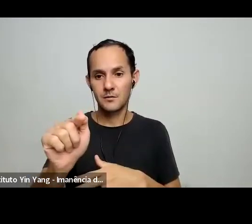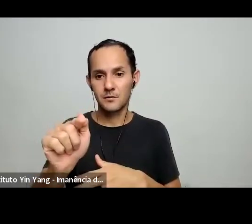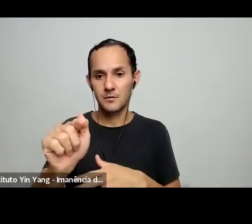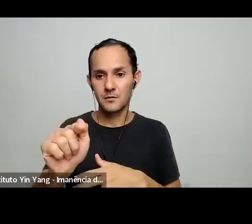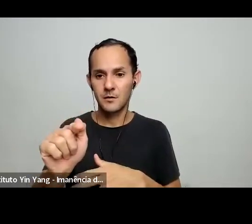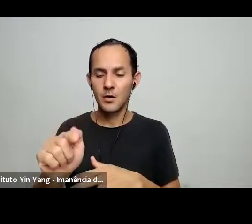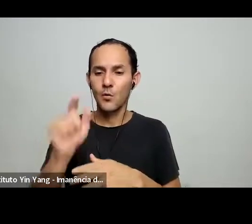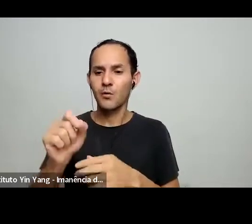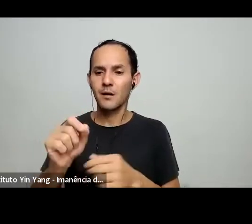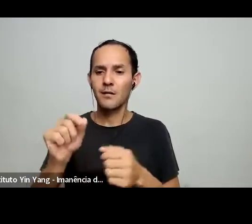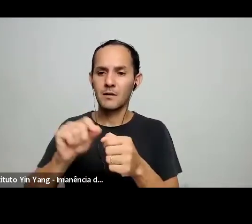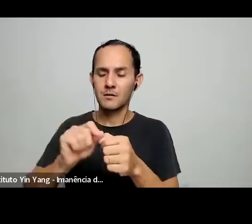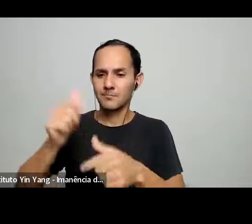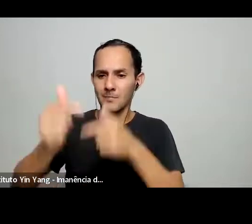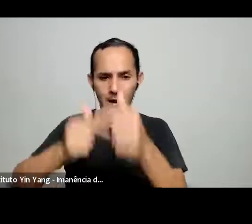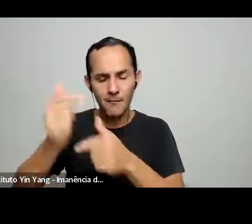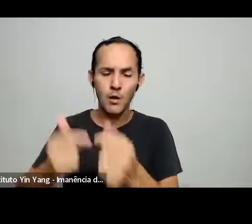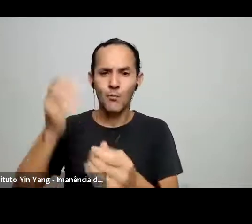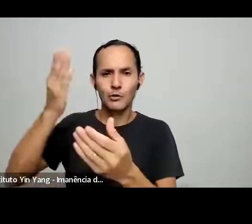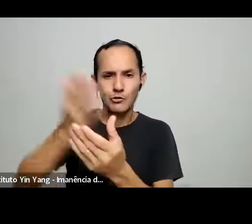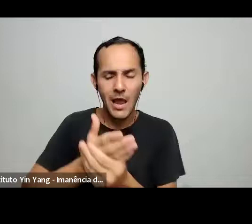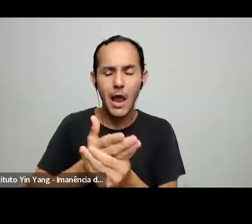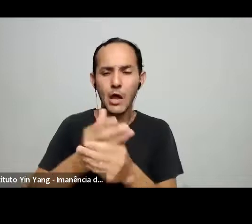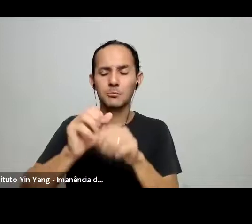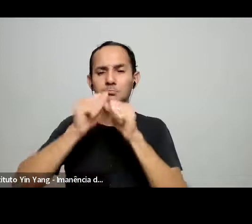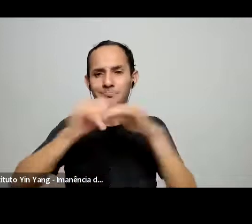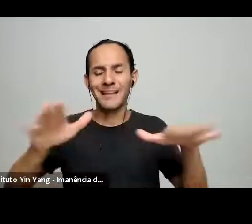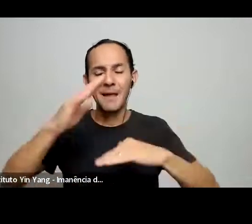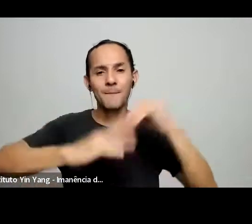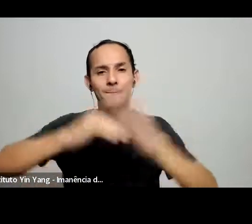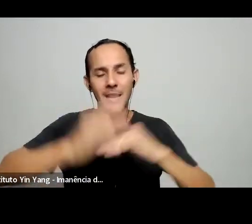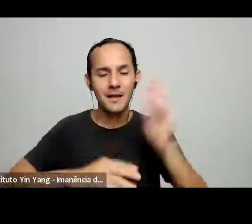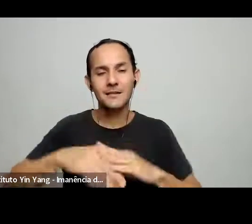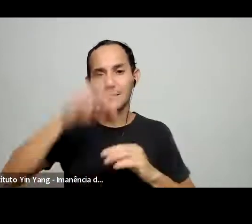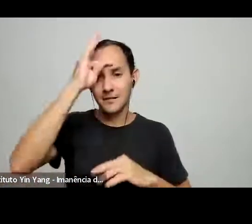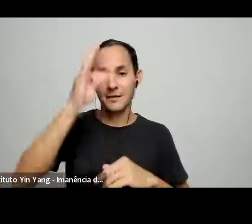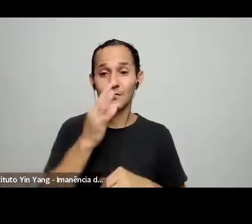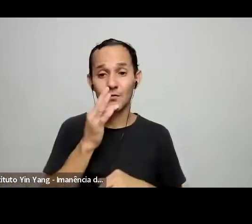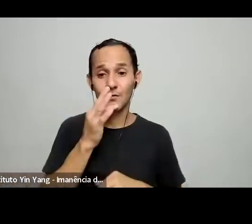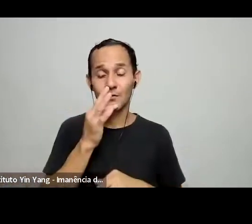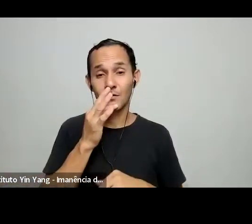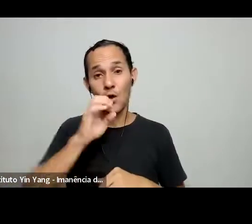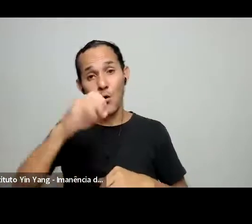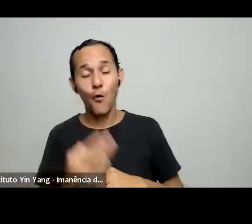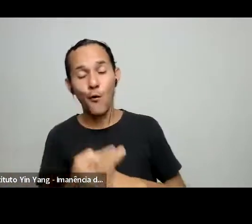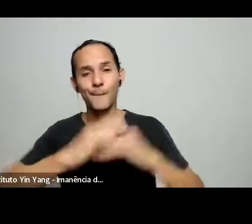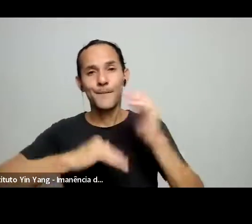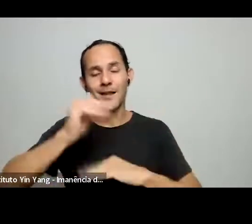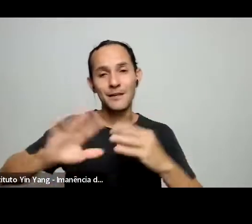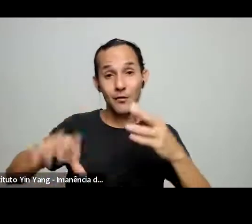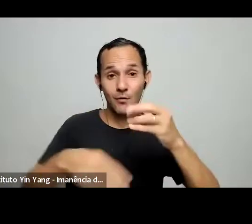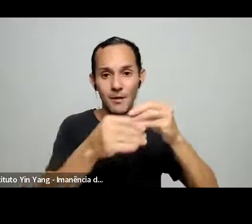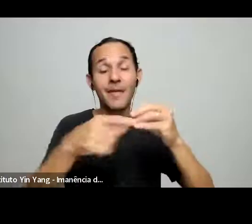expedir ações, incluindo, então, práticas tradicionais ou práticas complementares. Existe